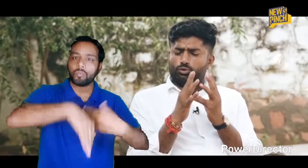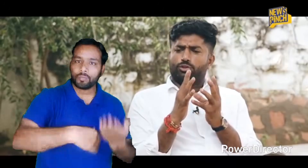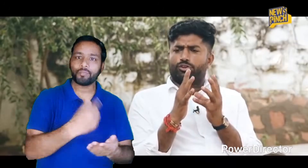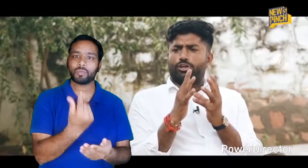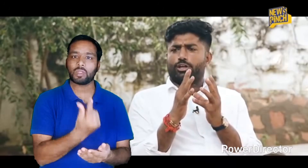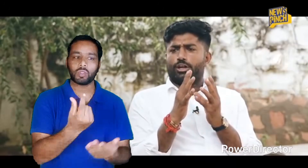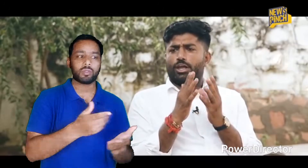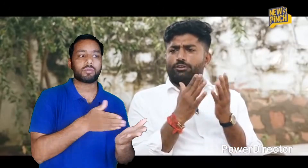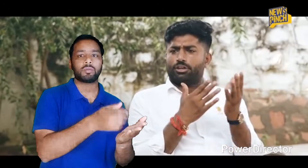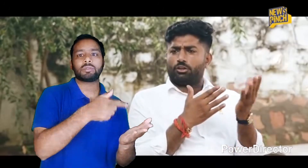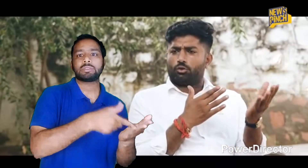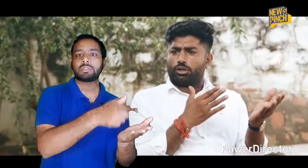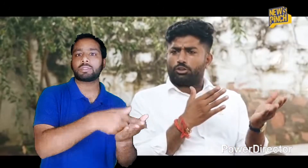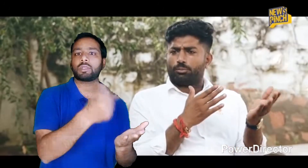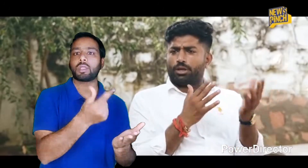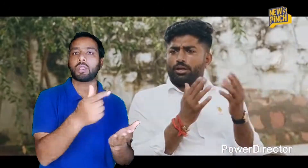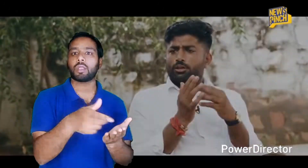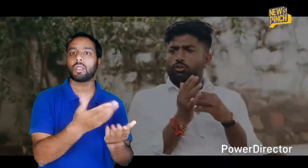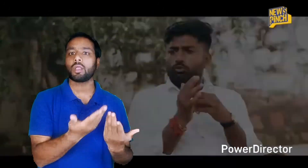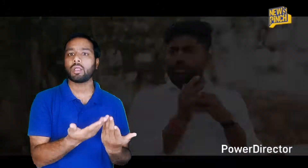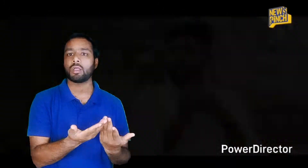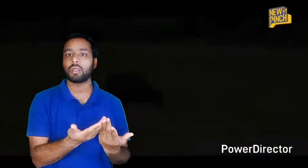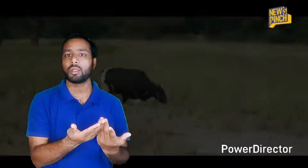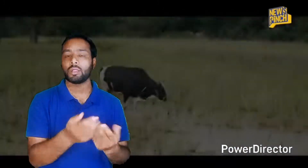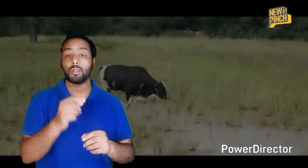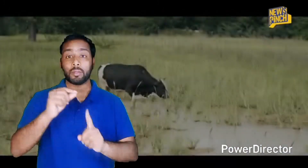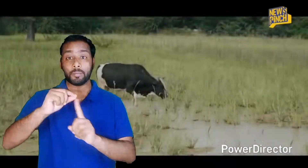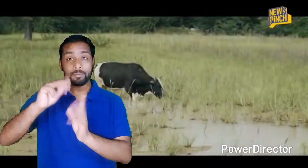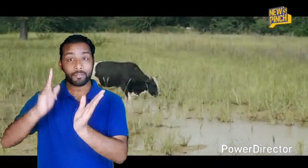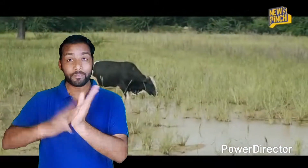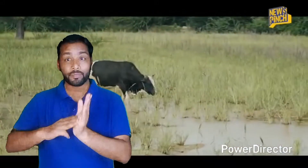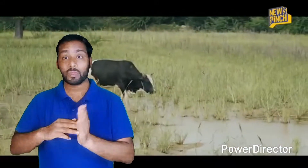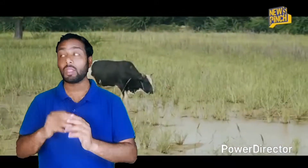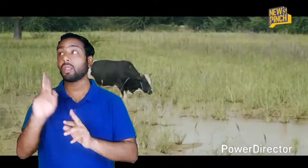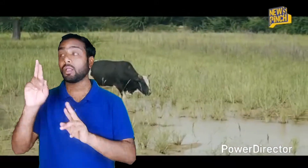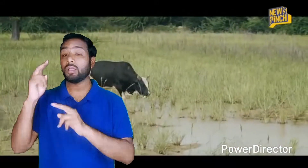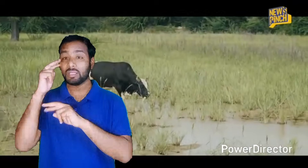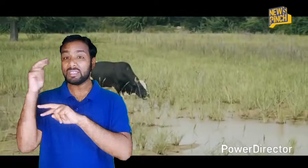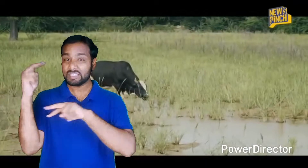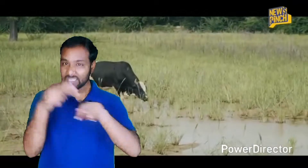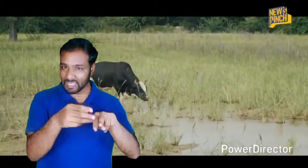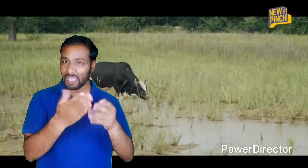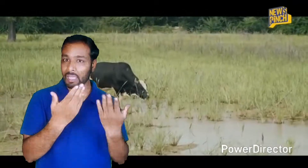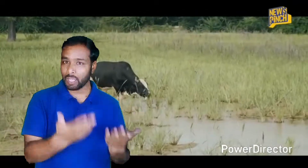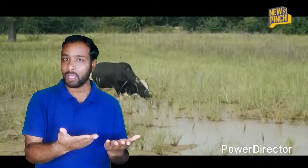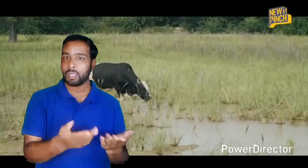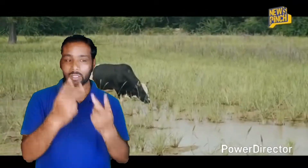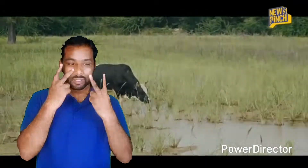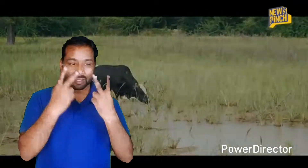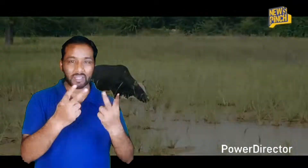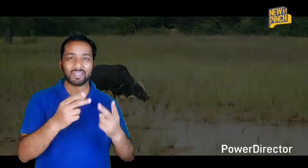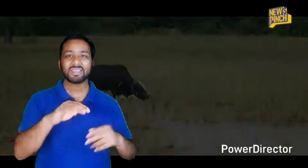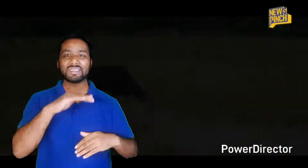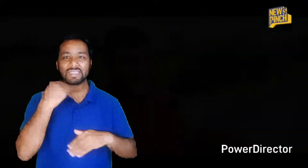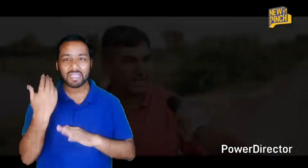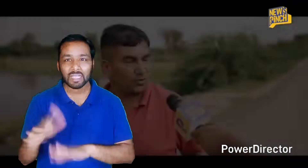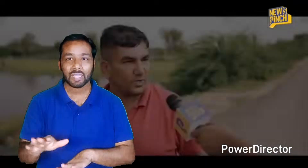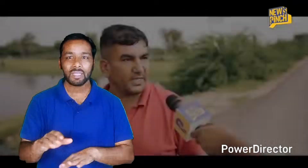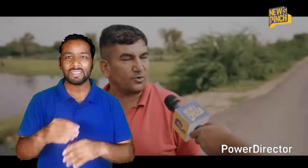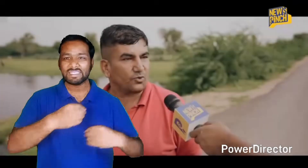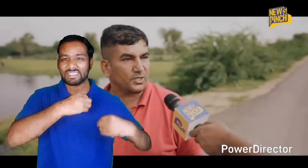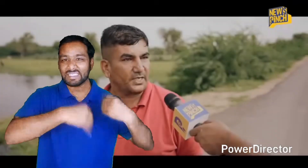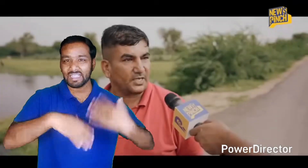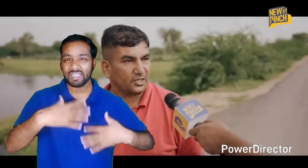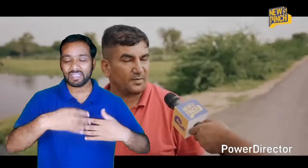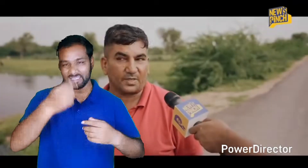एकदम शुद्ध ट्रीट करके किसानों को खेतों में यूज करने के लिए दे। और मोदी जी सुन रहे हैं तो हम एक दिन आके